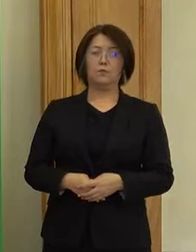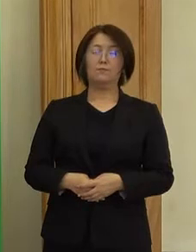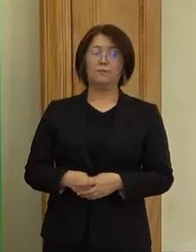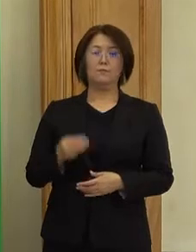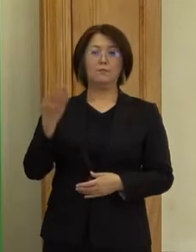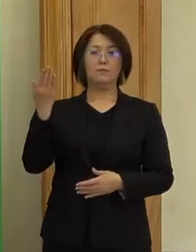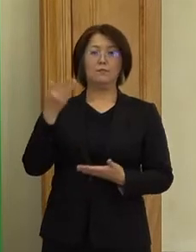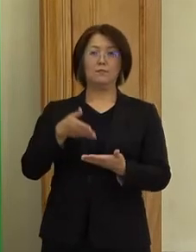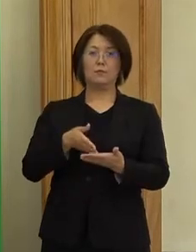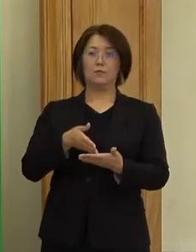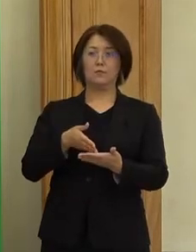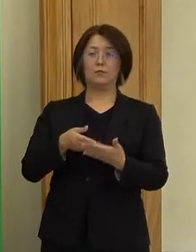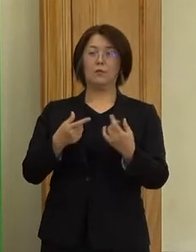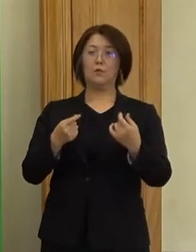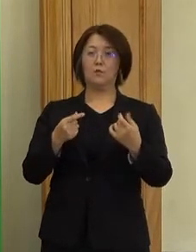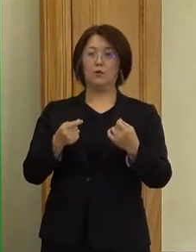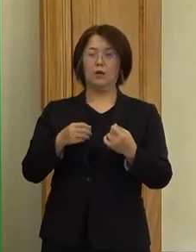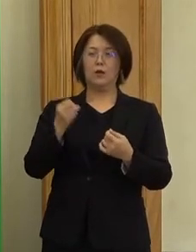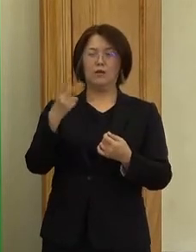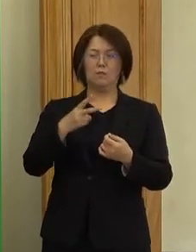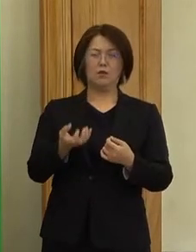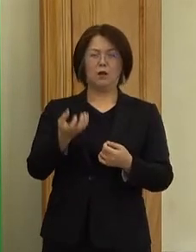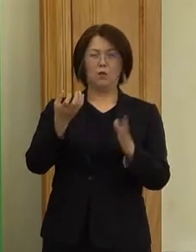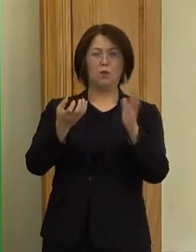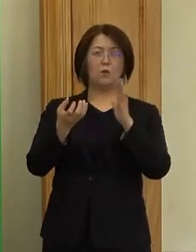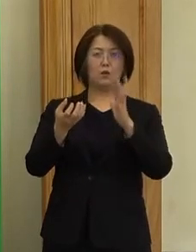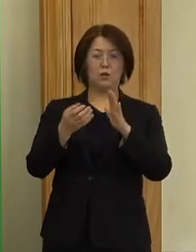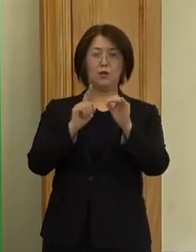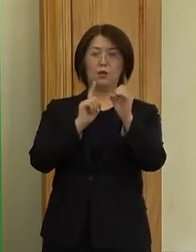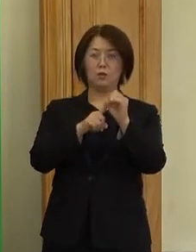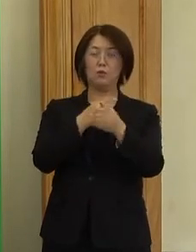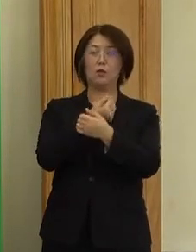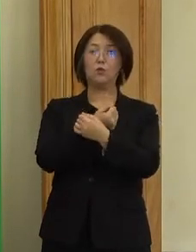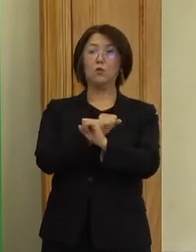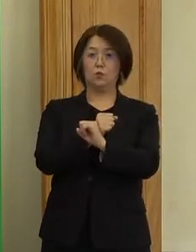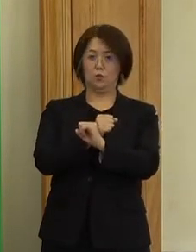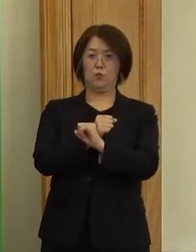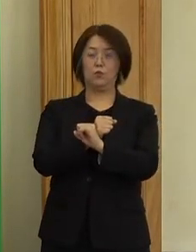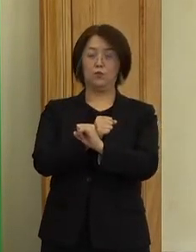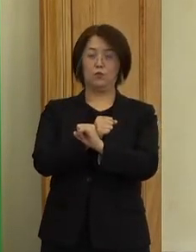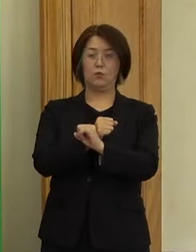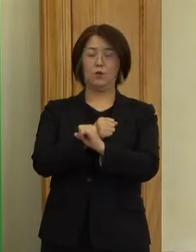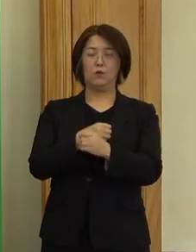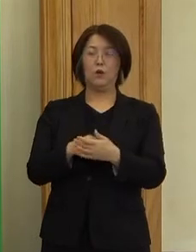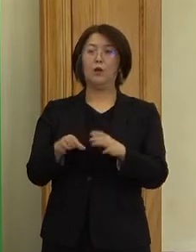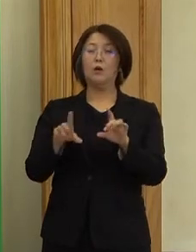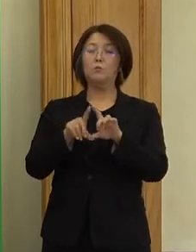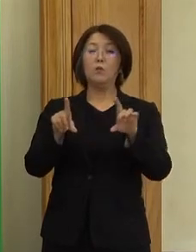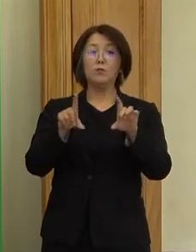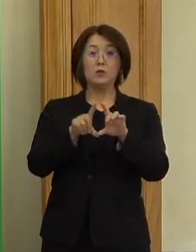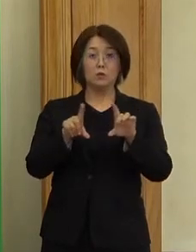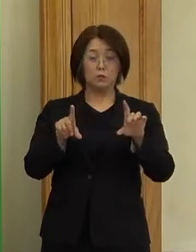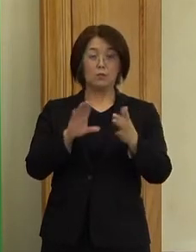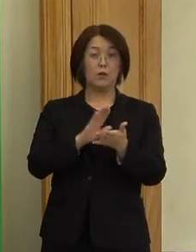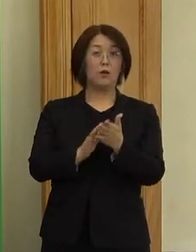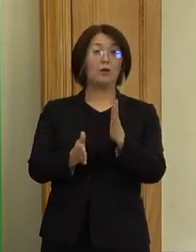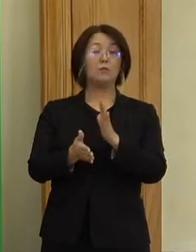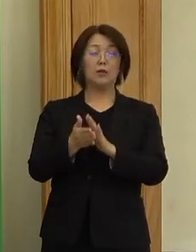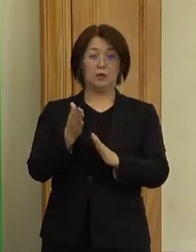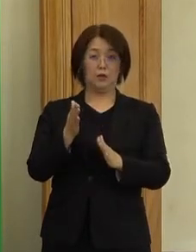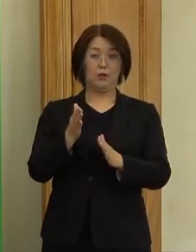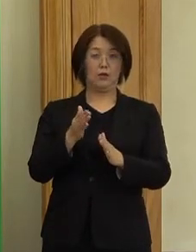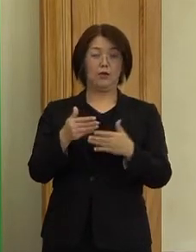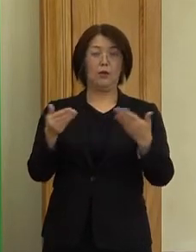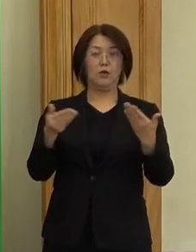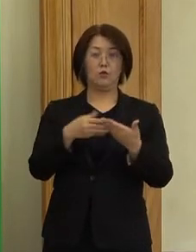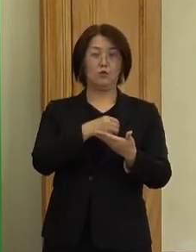前回も申し上げましたが再発防止に向けた工夫なんですが、もちろん改めて全職